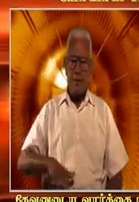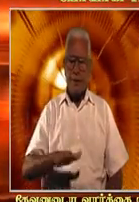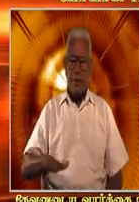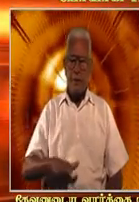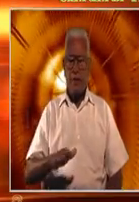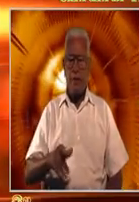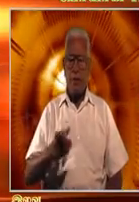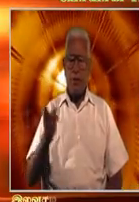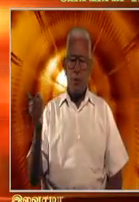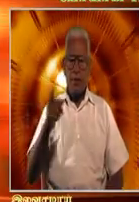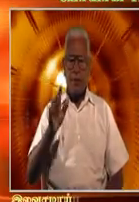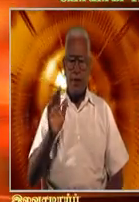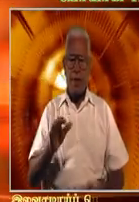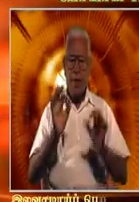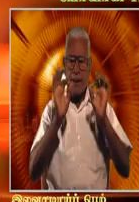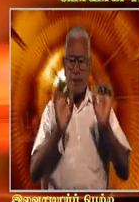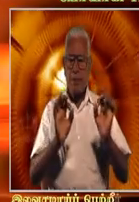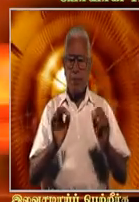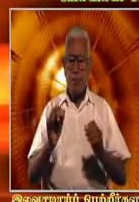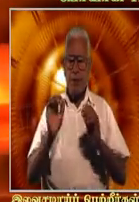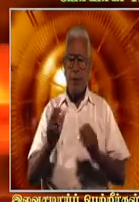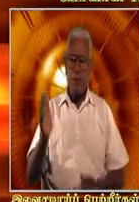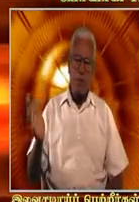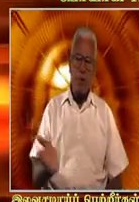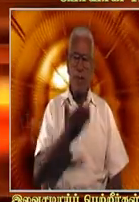ஒருoléஸ் தலத்தை உங்களுக் காக Crash அயதெய்தம் புகிறேன்